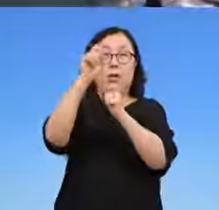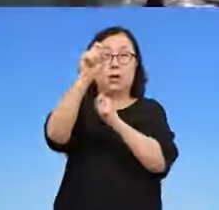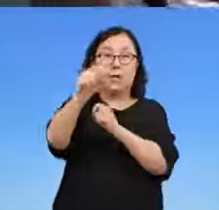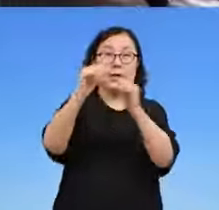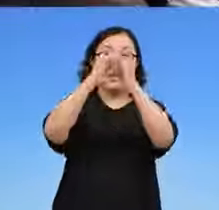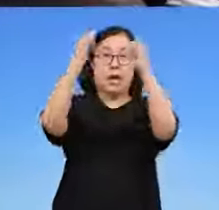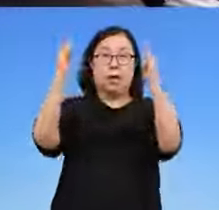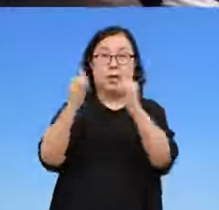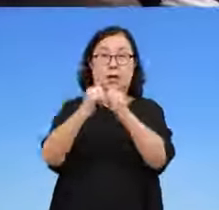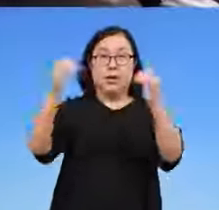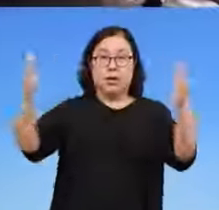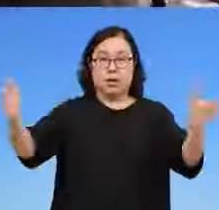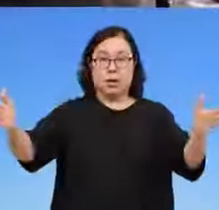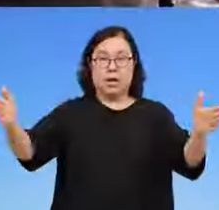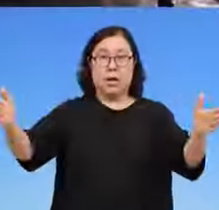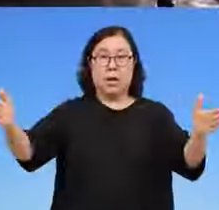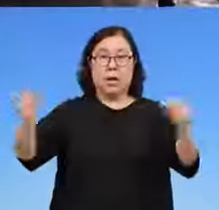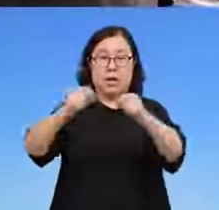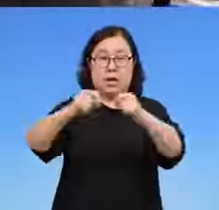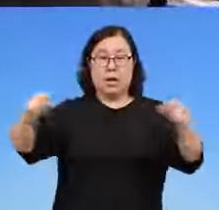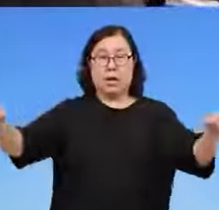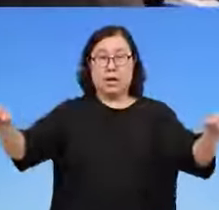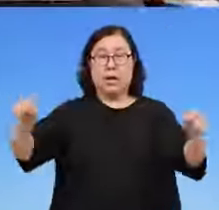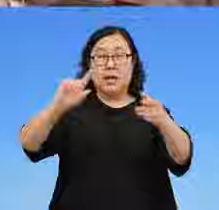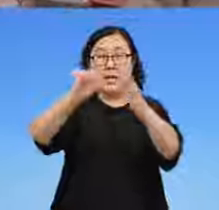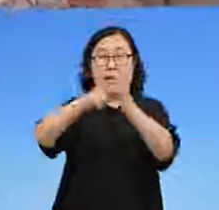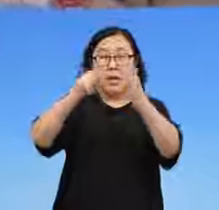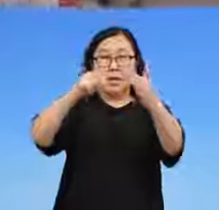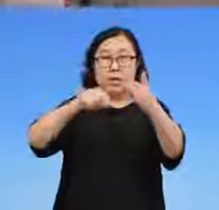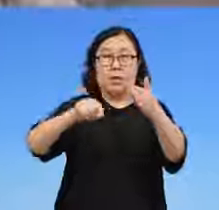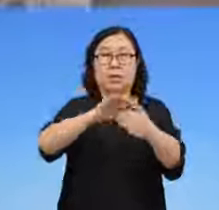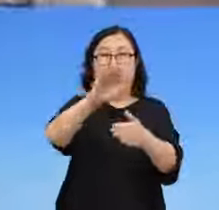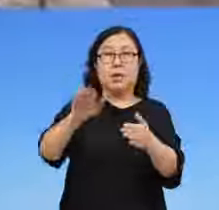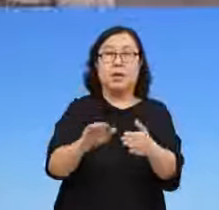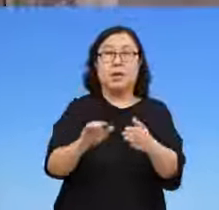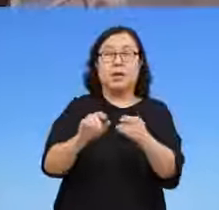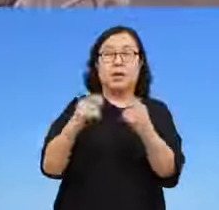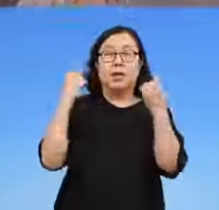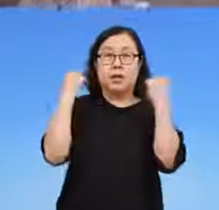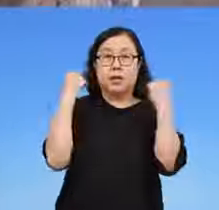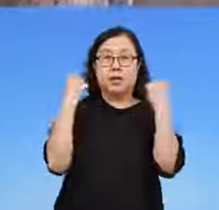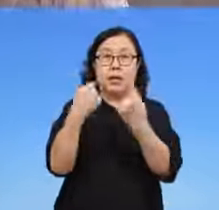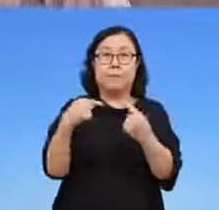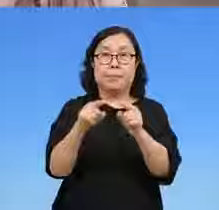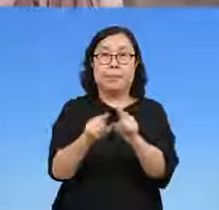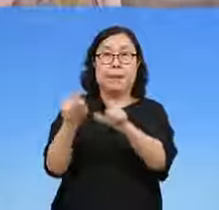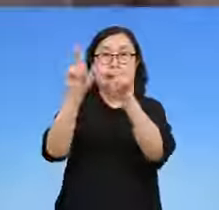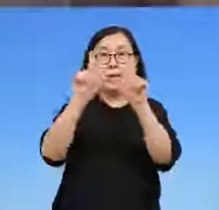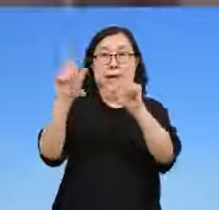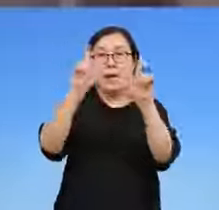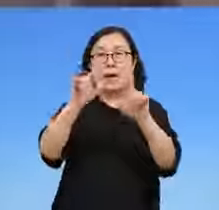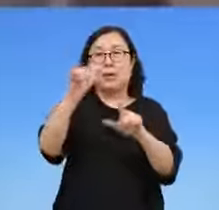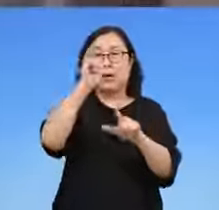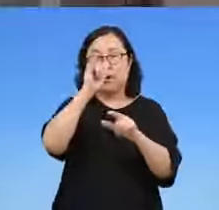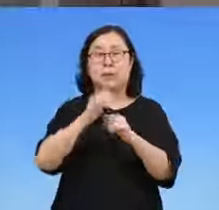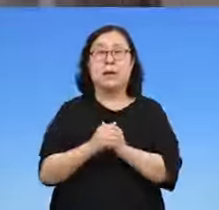서로에게서 멀어진 사회적 거리의 시간 속에도 우리는 여전히 함께 살아가고 있습니다.